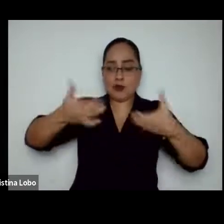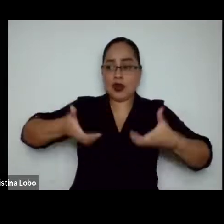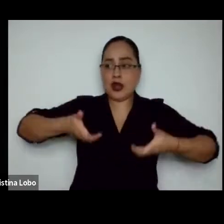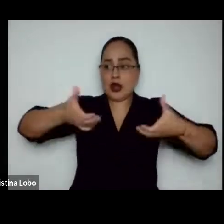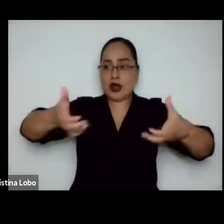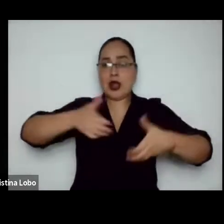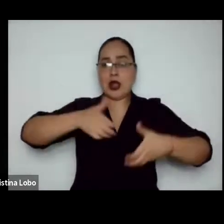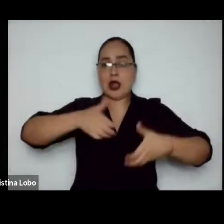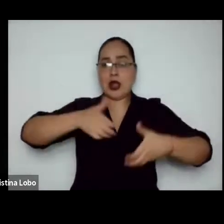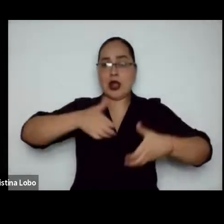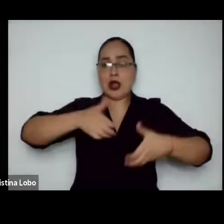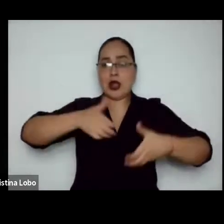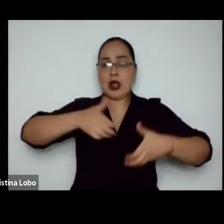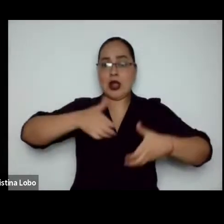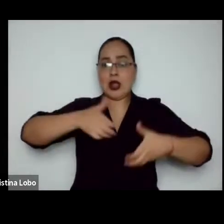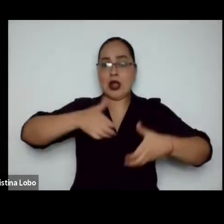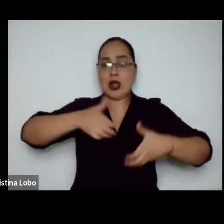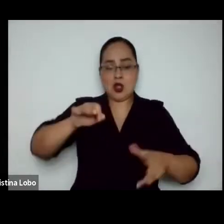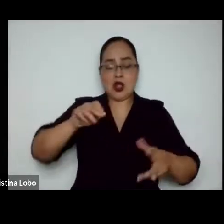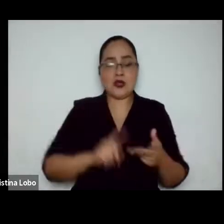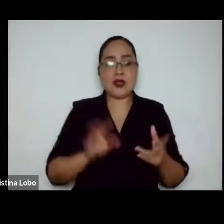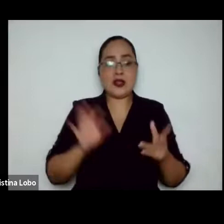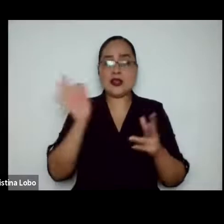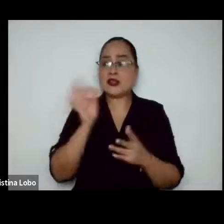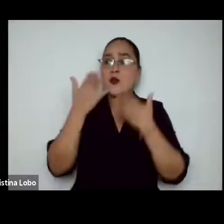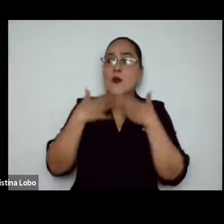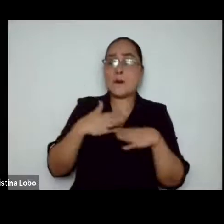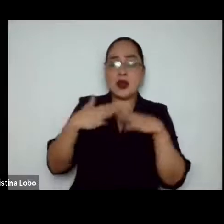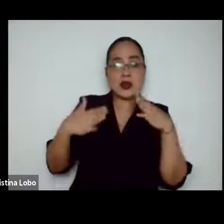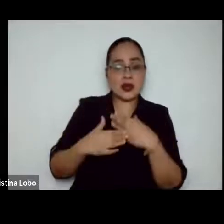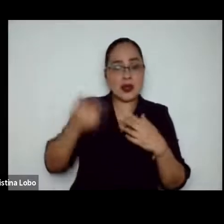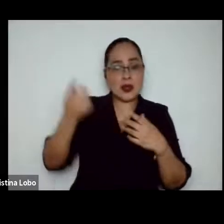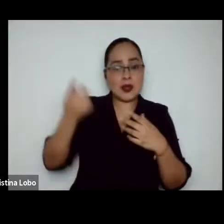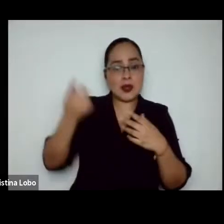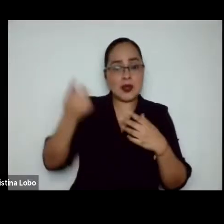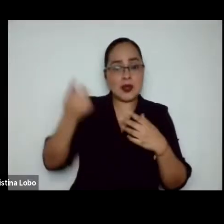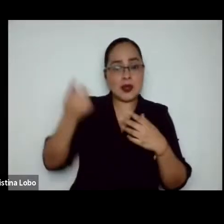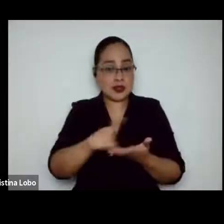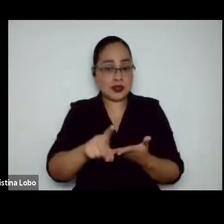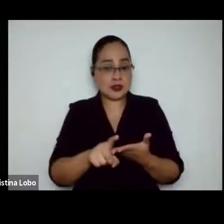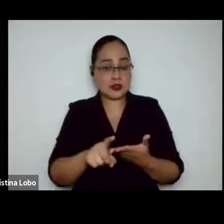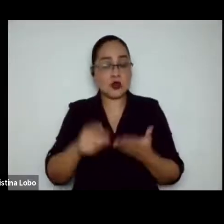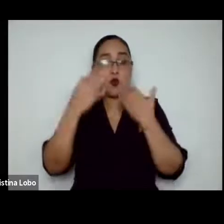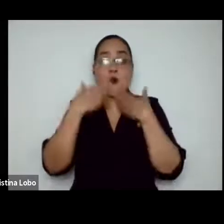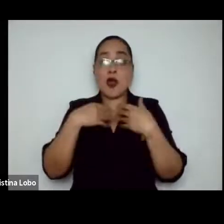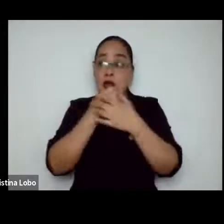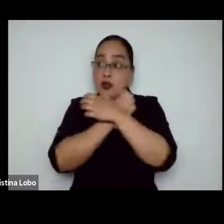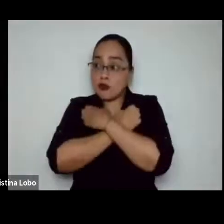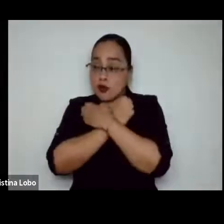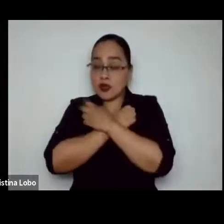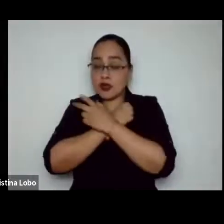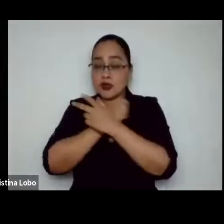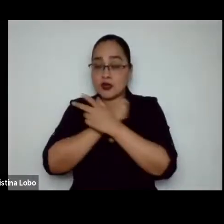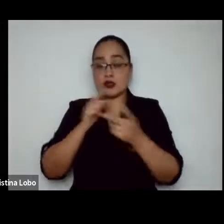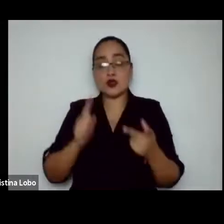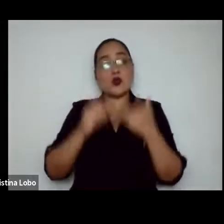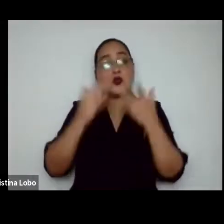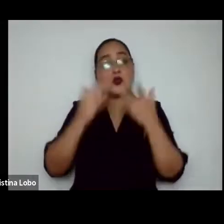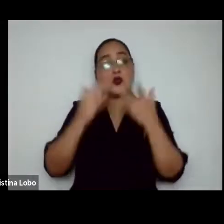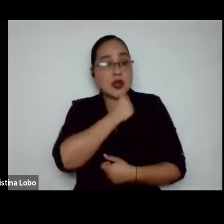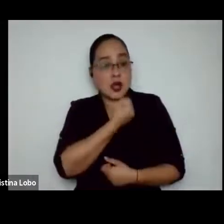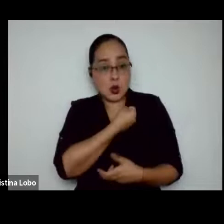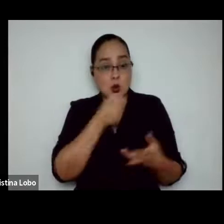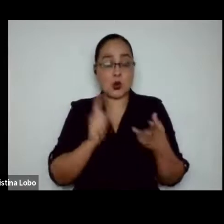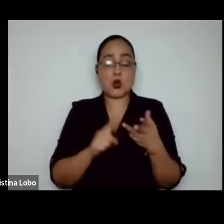es que no tenemos las condiciones materiales para ejercer esos derechos. Si no tenemos educación, si no tenemos salud, si no